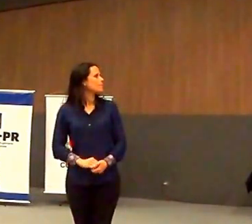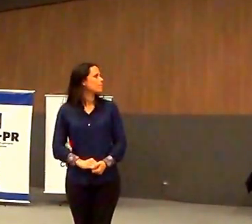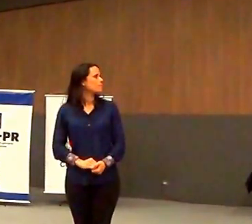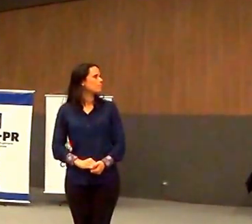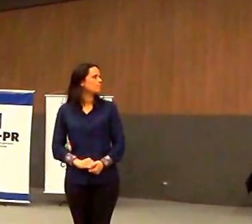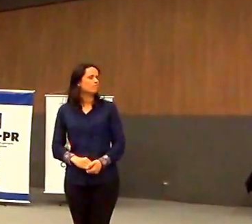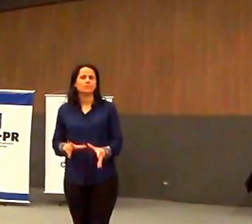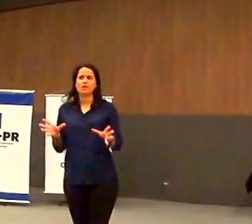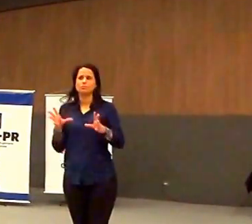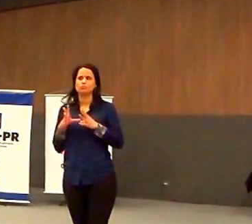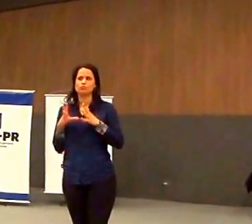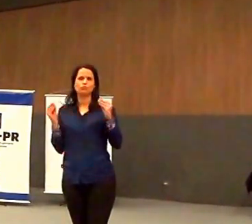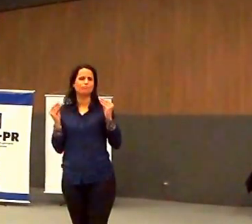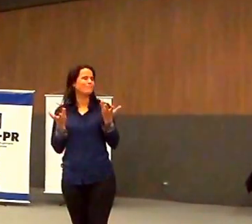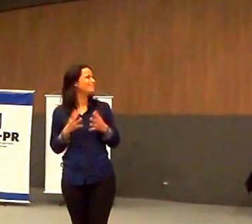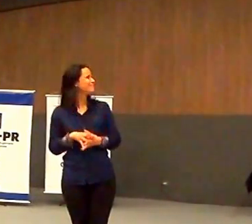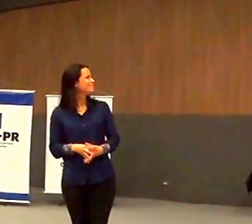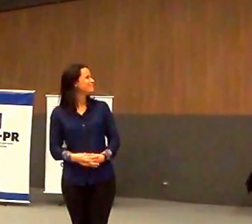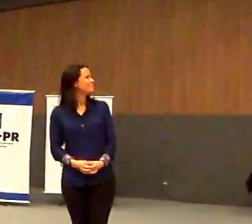E...